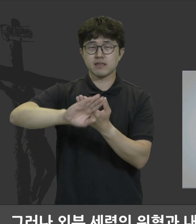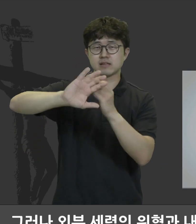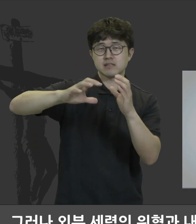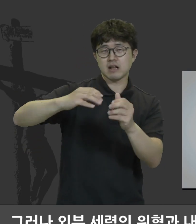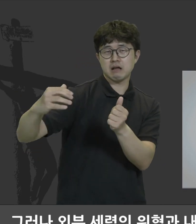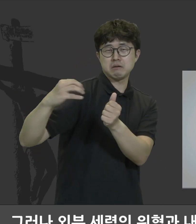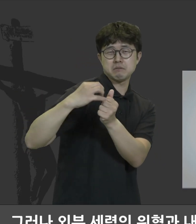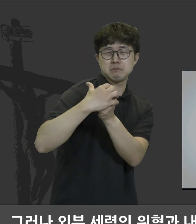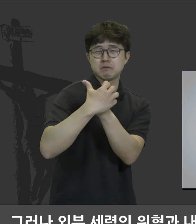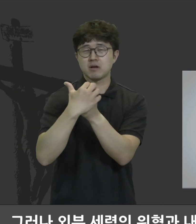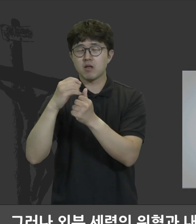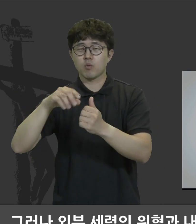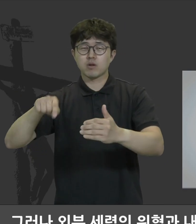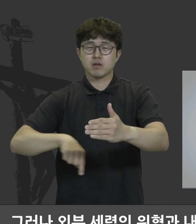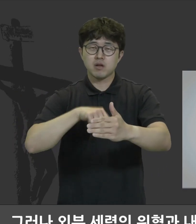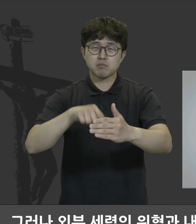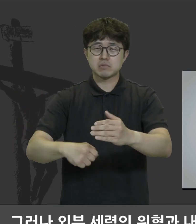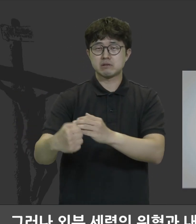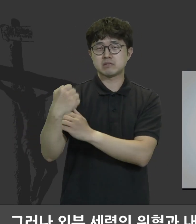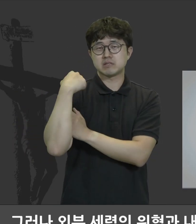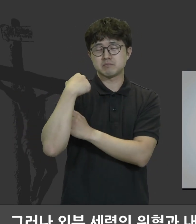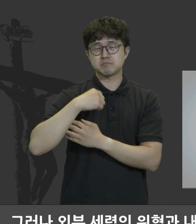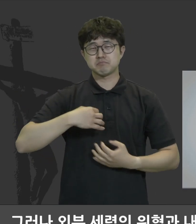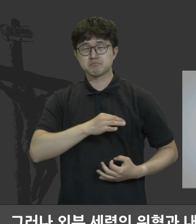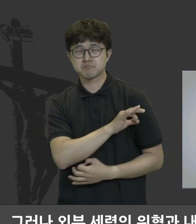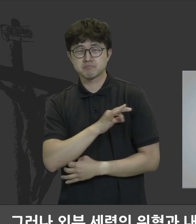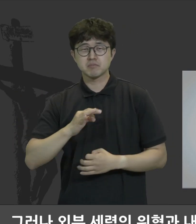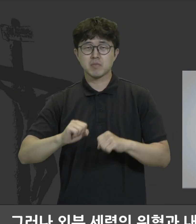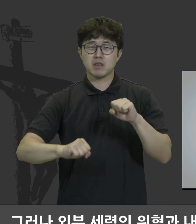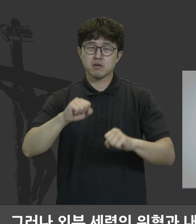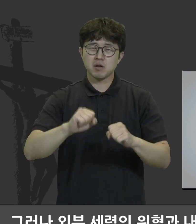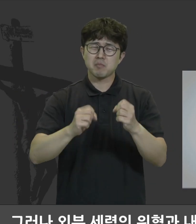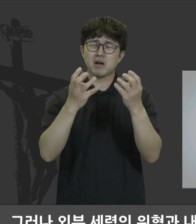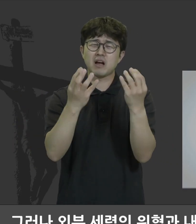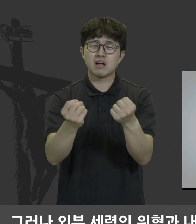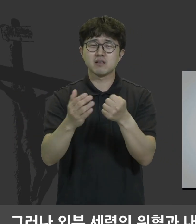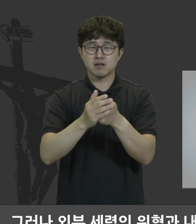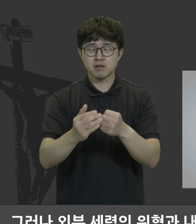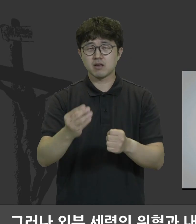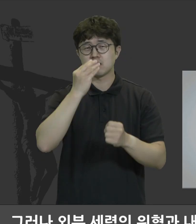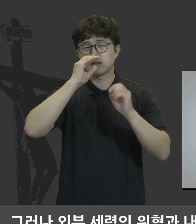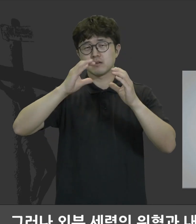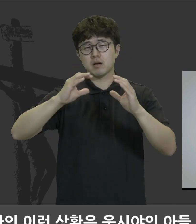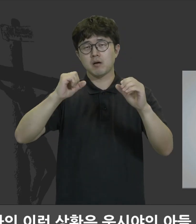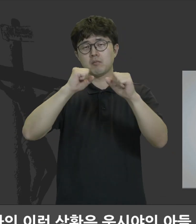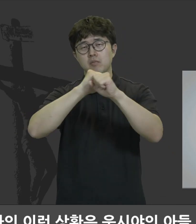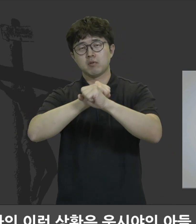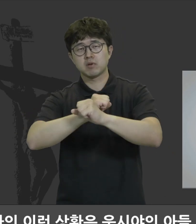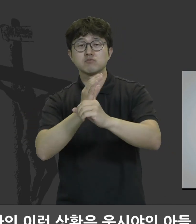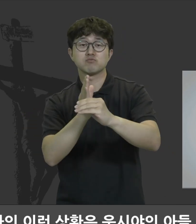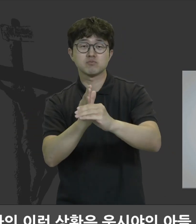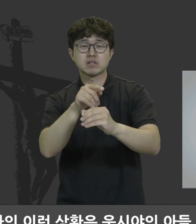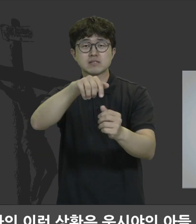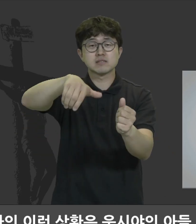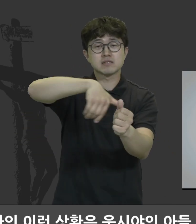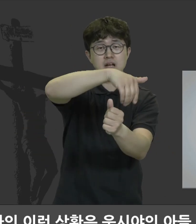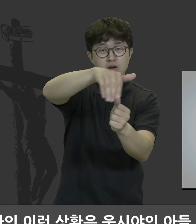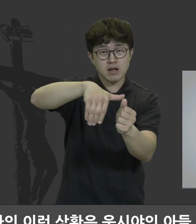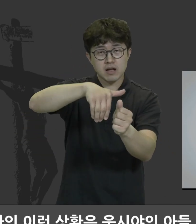내부적인 타락으로 인해 우시야의 말년에 유다는 무너지고 있었습니다. 유다의 이런 상황은 우시야의